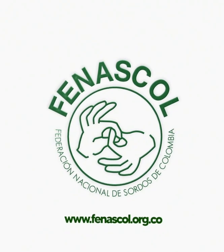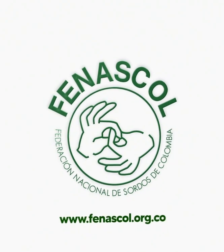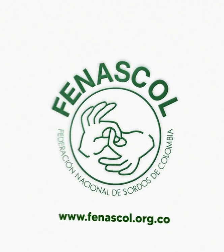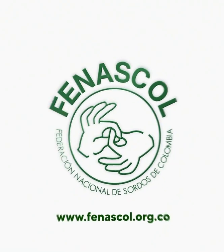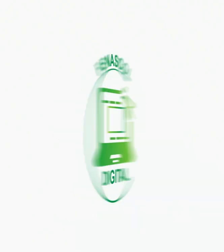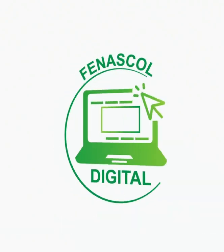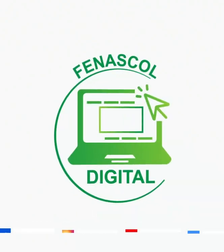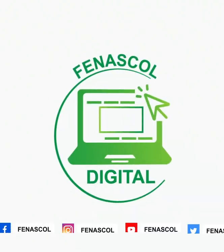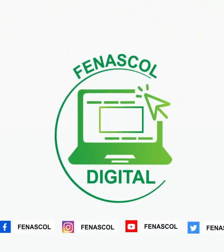Gracias.